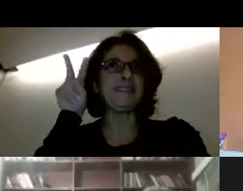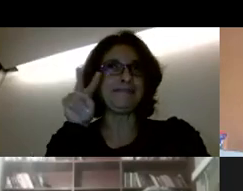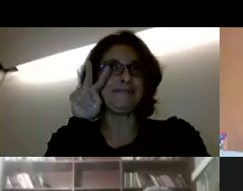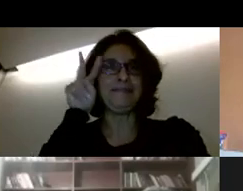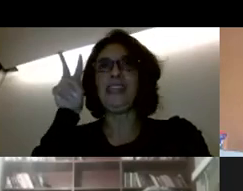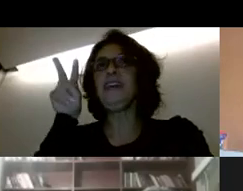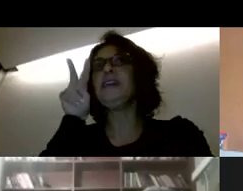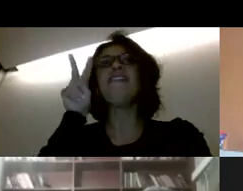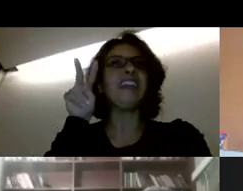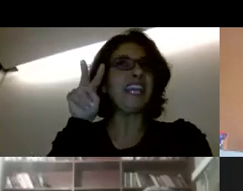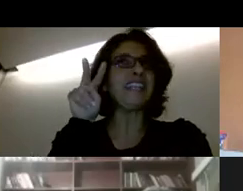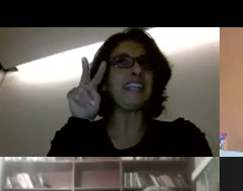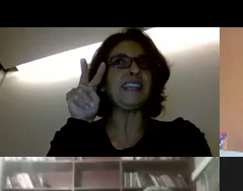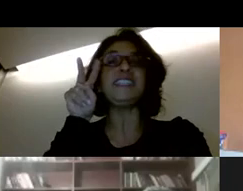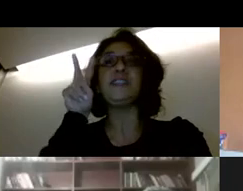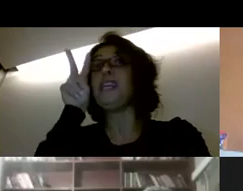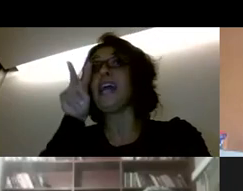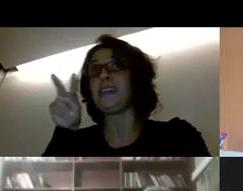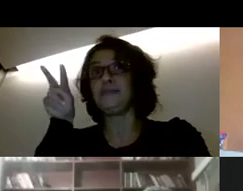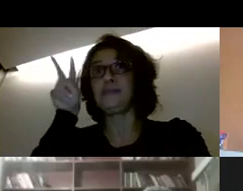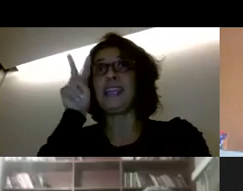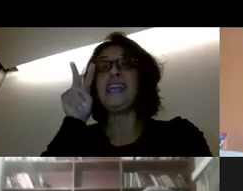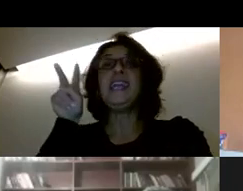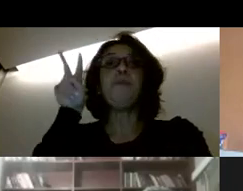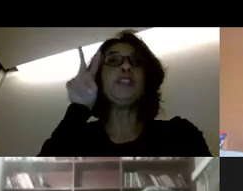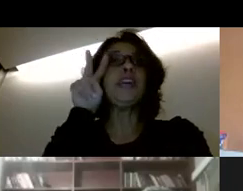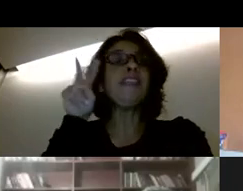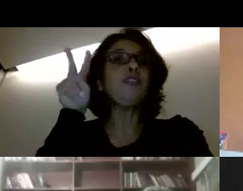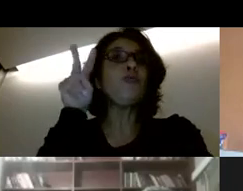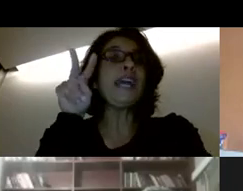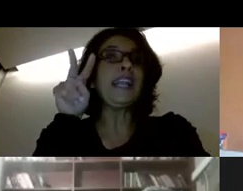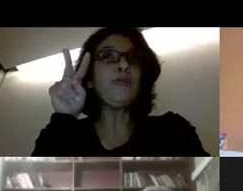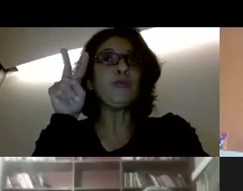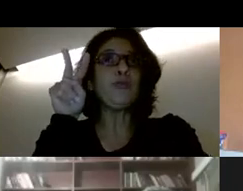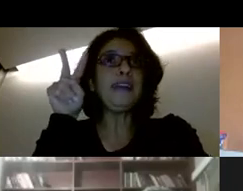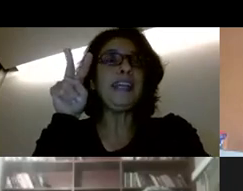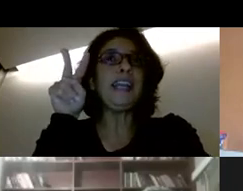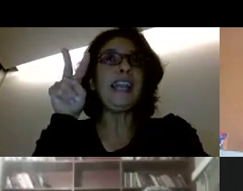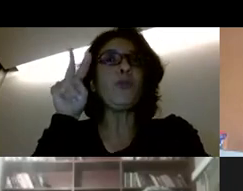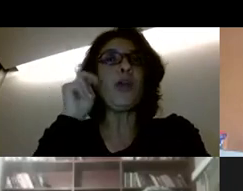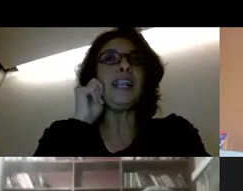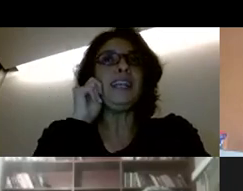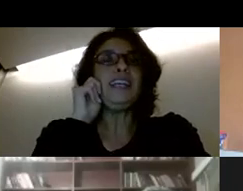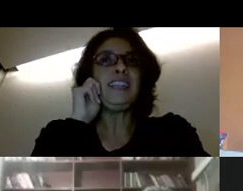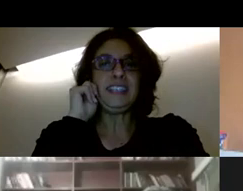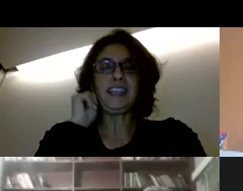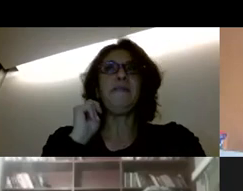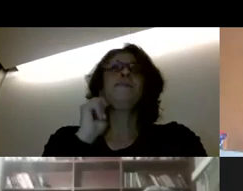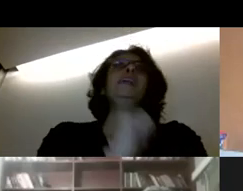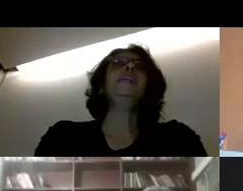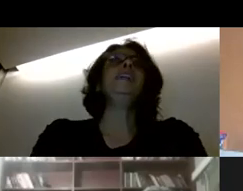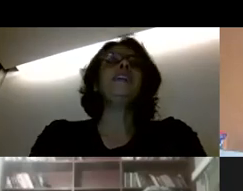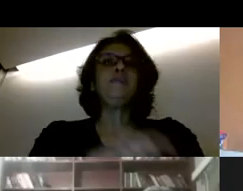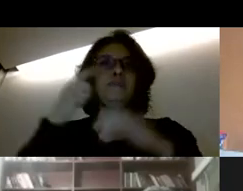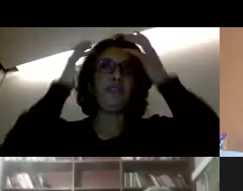mirar, ¿ya? La verdad, esta seña es mirar, pero estaba dentro de una cláusula en la cual